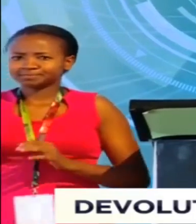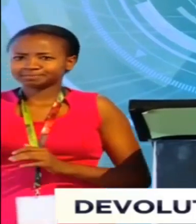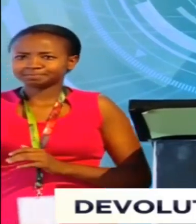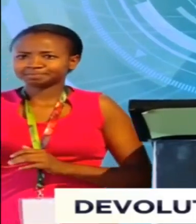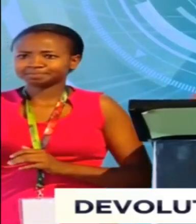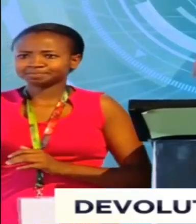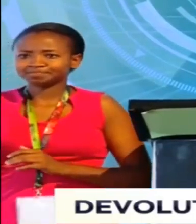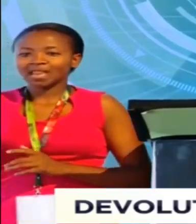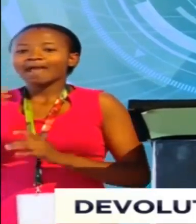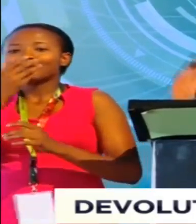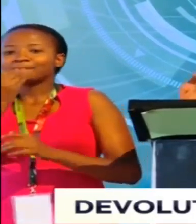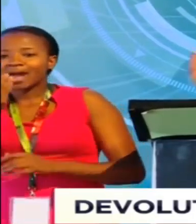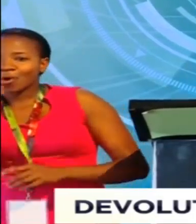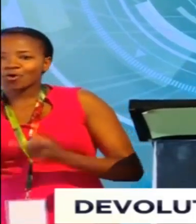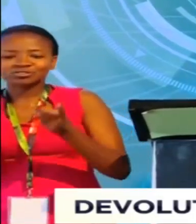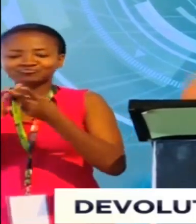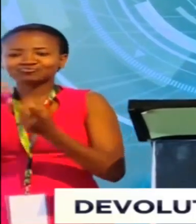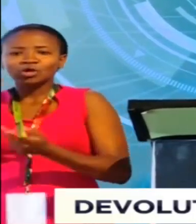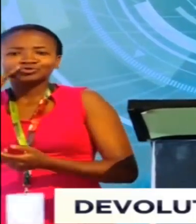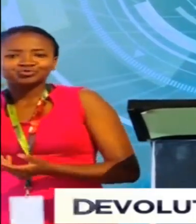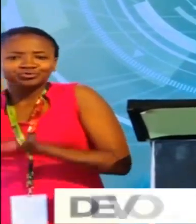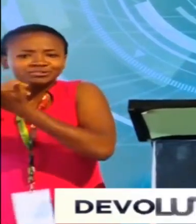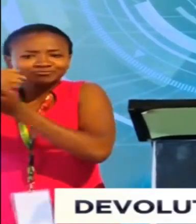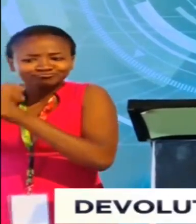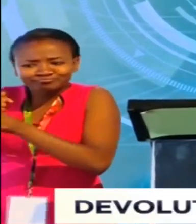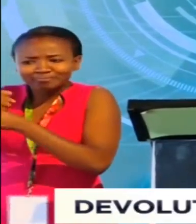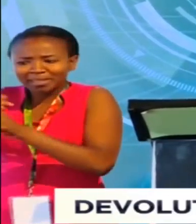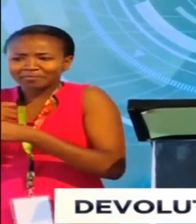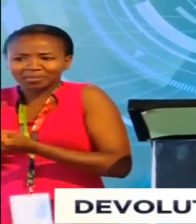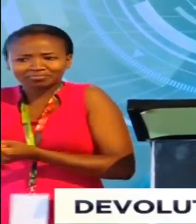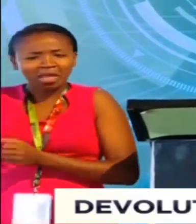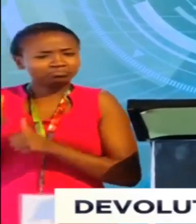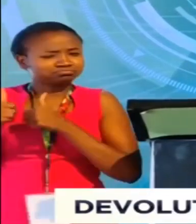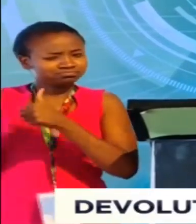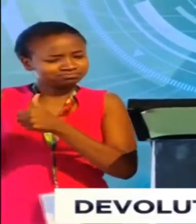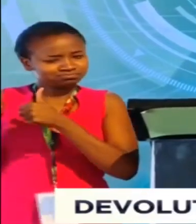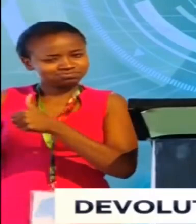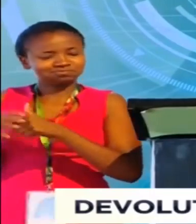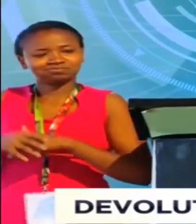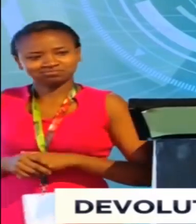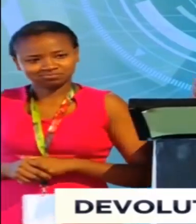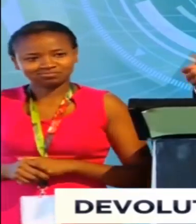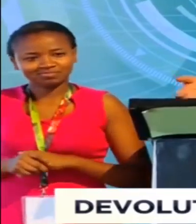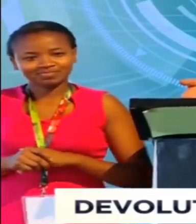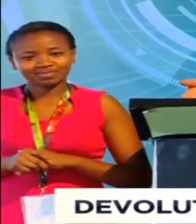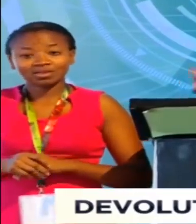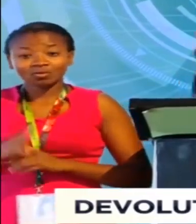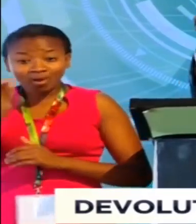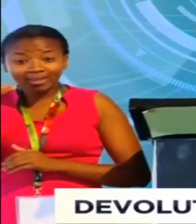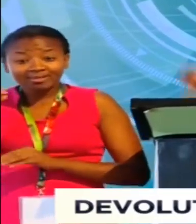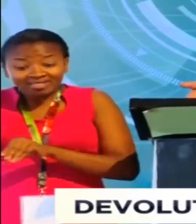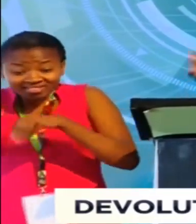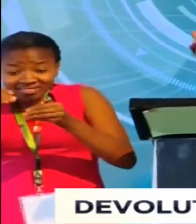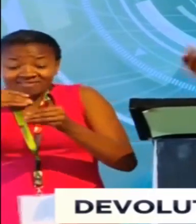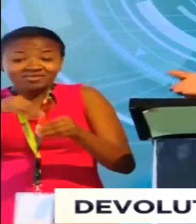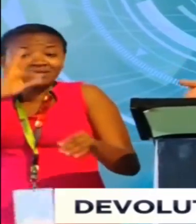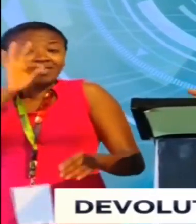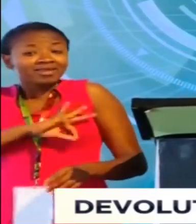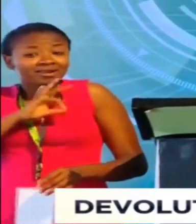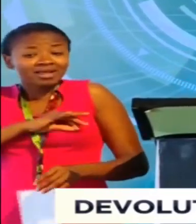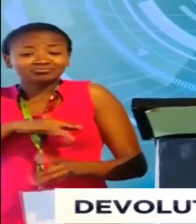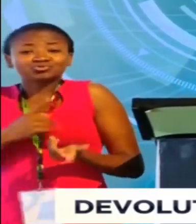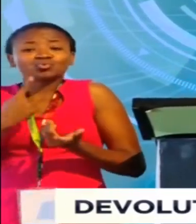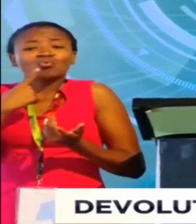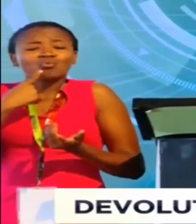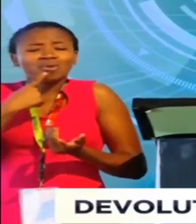ya mangoes na kutengeneza juice na mambo mengine, yeah, giving income to over